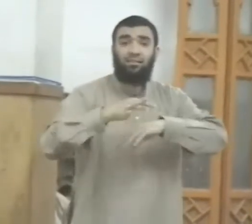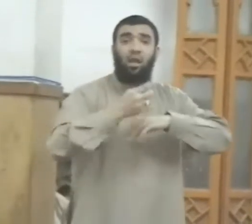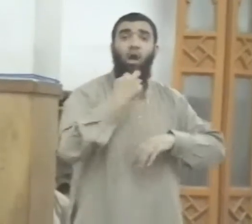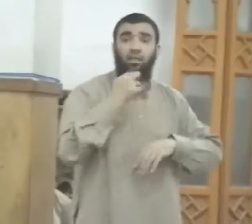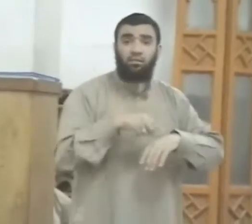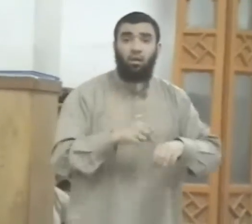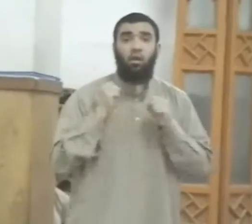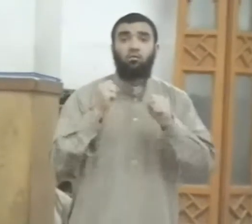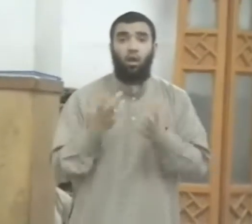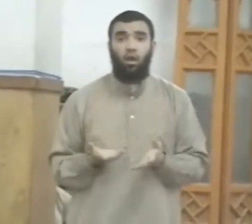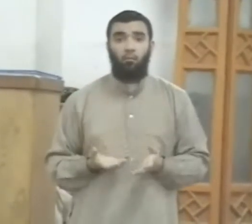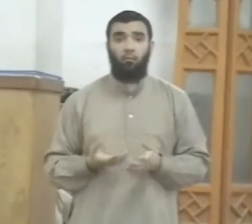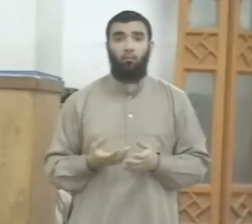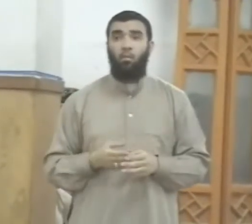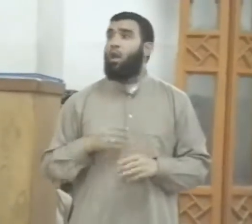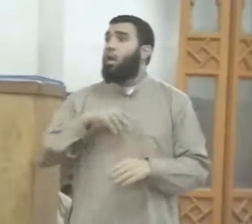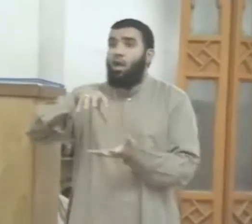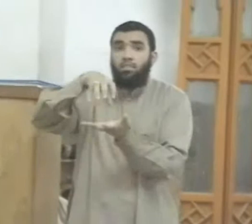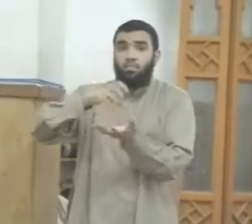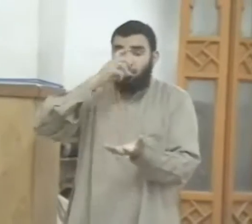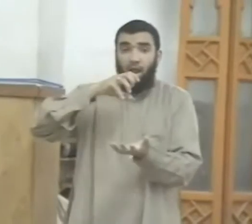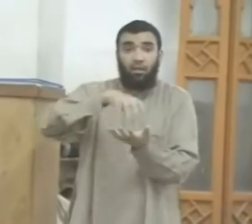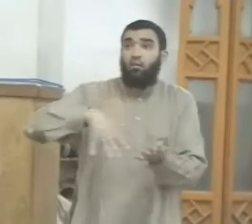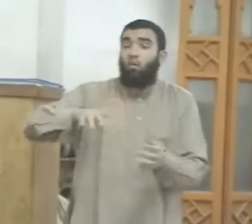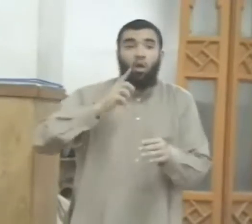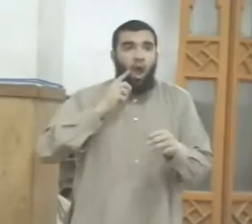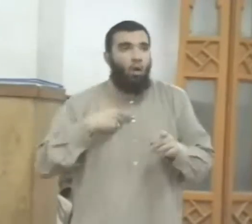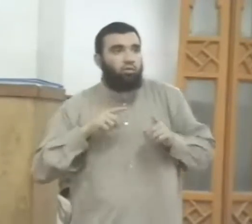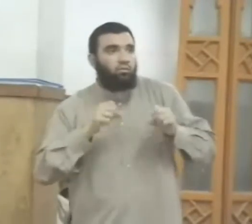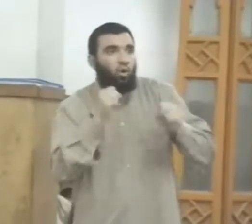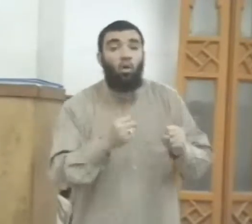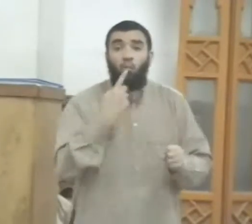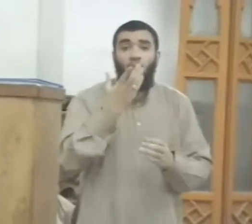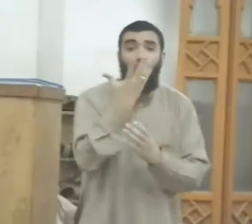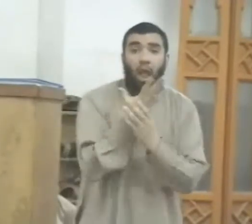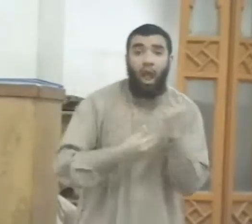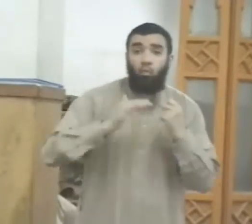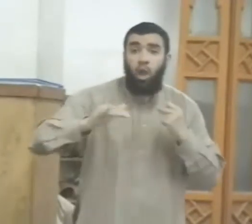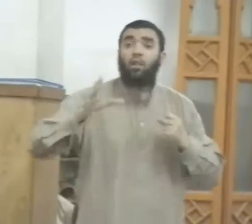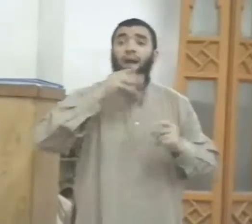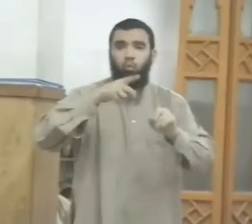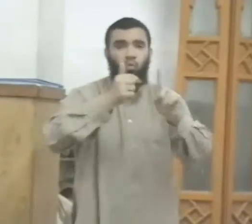مكافحة الدولة للتدخين وما بعده. أولادهم في خطر، أولادكم على